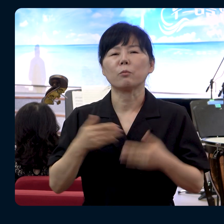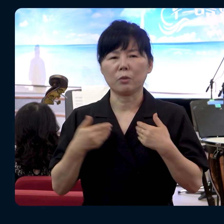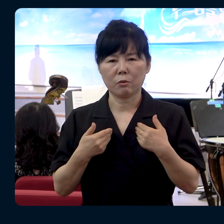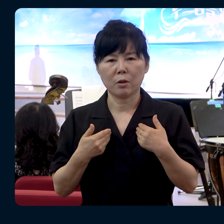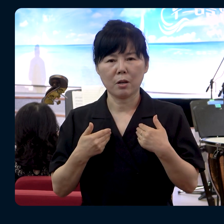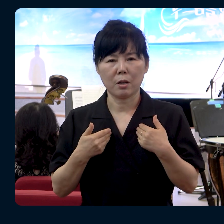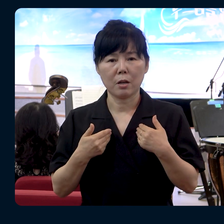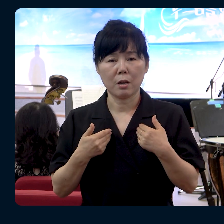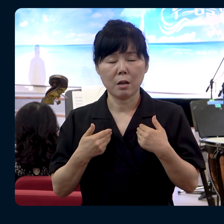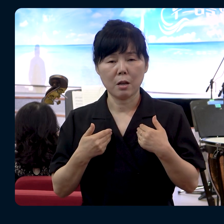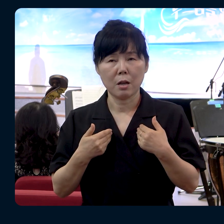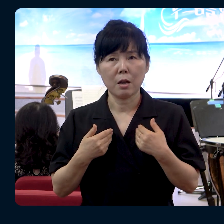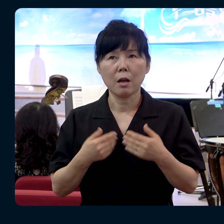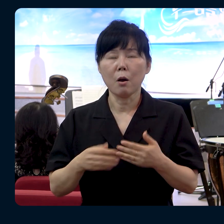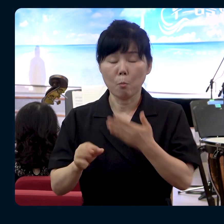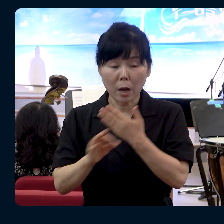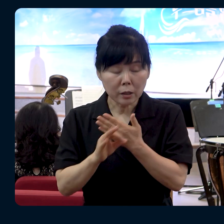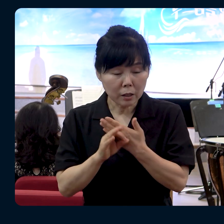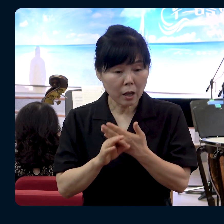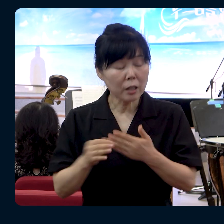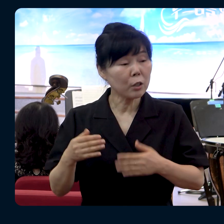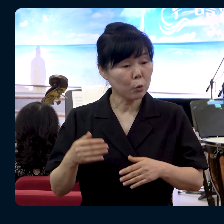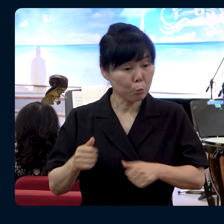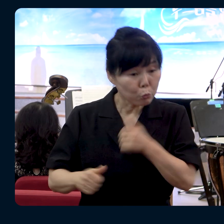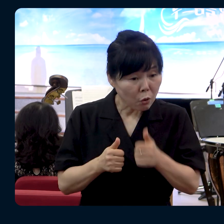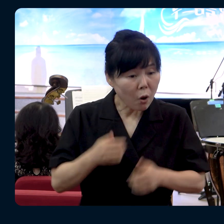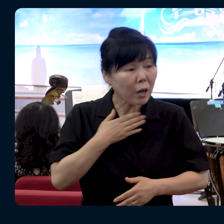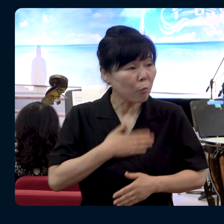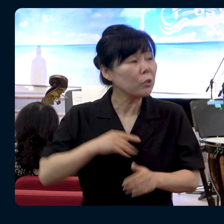어찌할 수 없어요. 내 감정은 소중한 것이기 때문에 그래요.